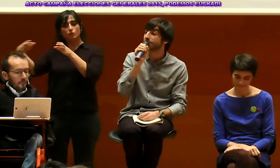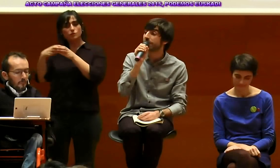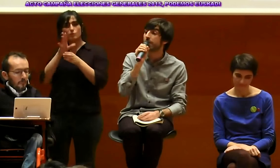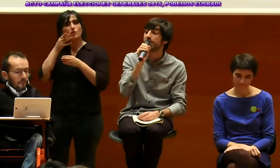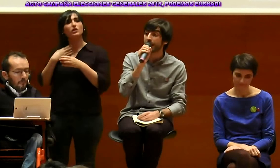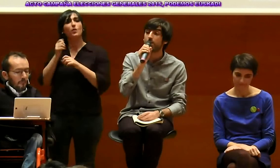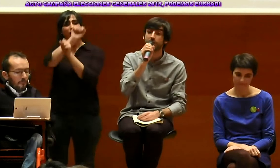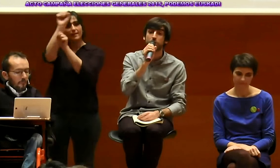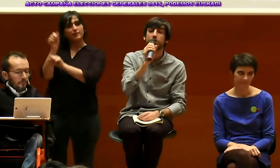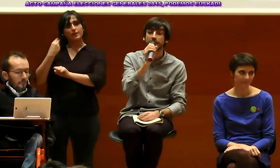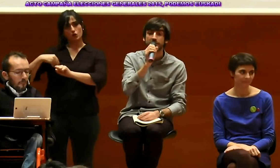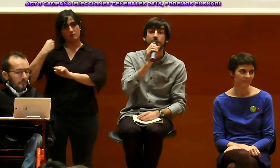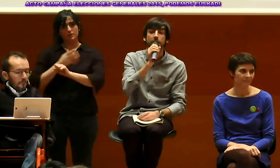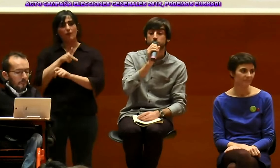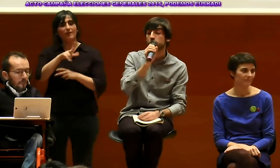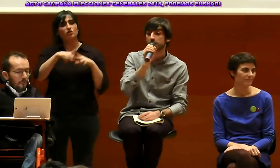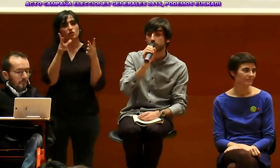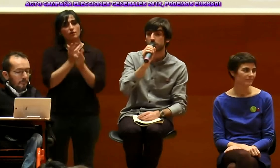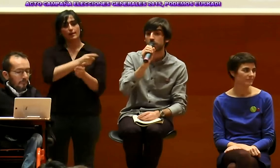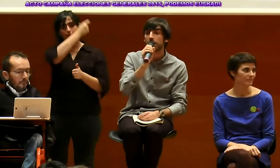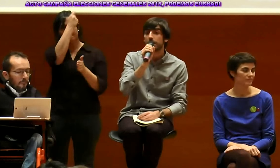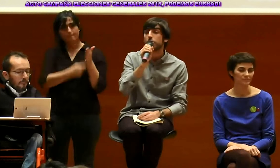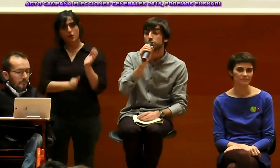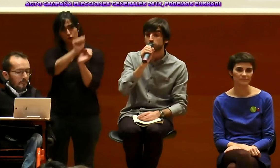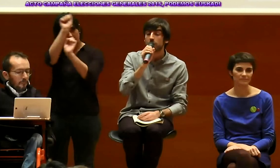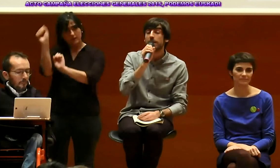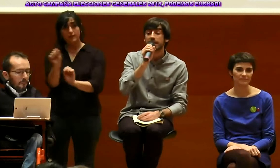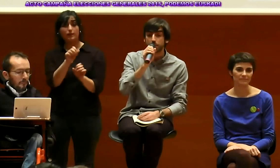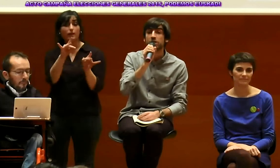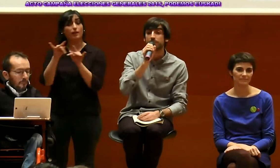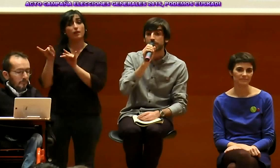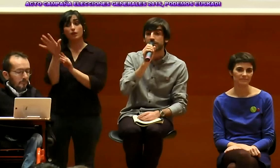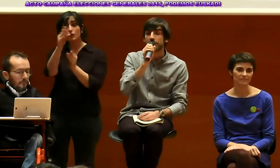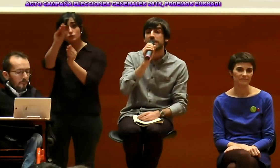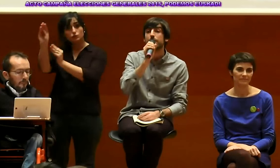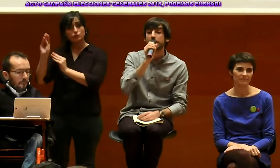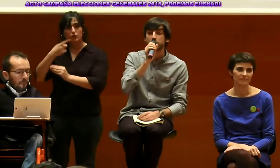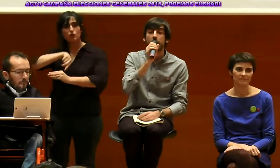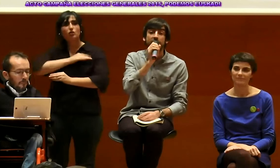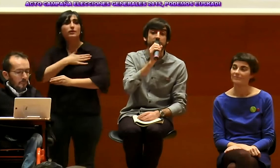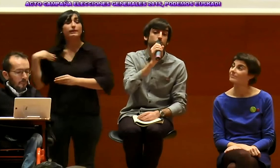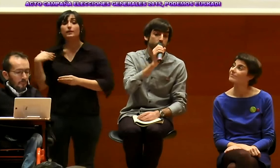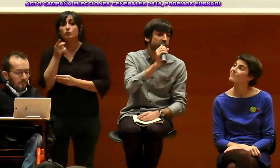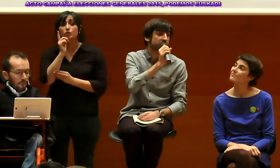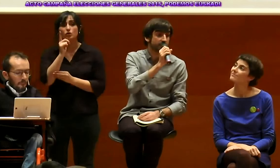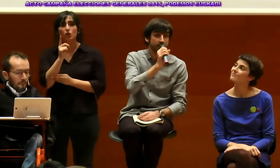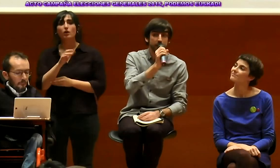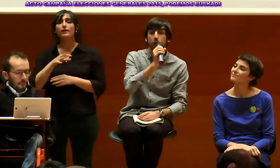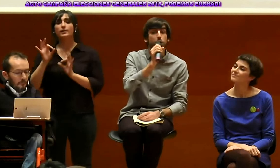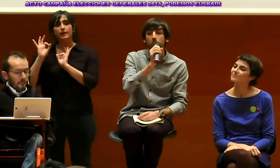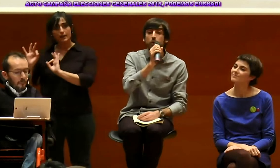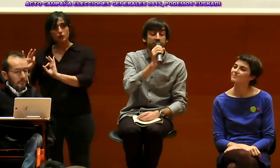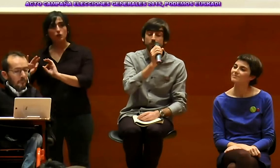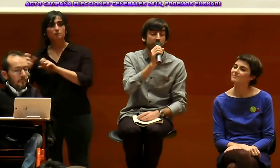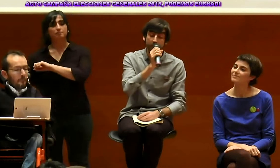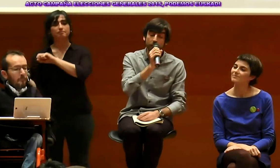ya defienden el blindaje de los derechos sociales en sus territorios. Nosotros queremos simplemente llevar eso a las instituciones estatales.